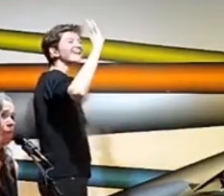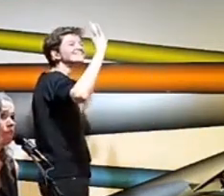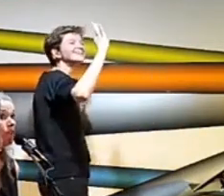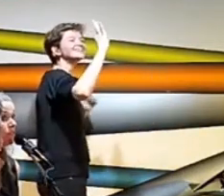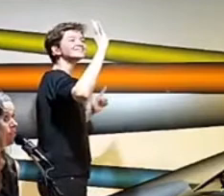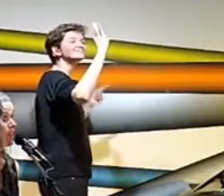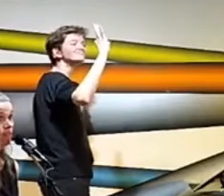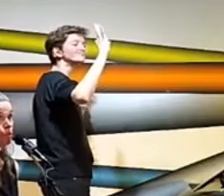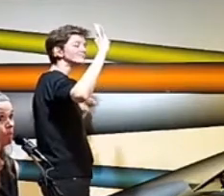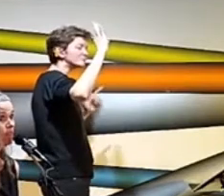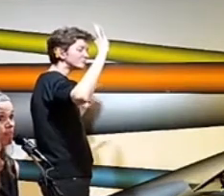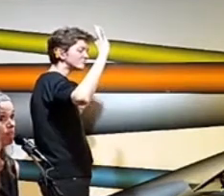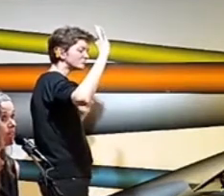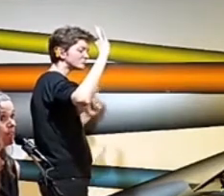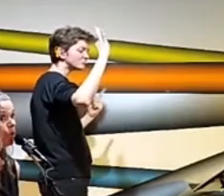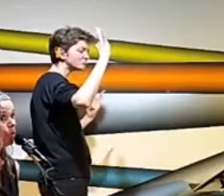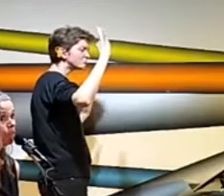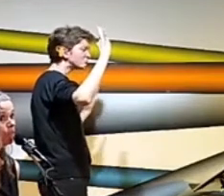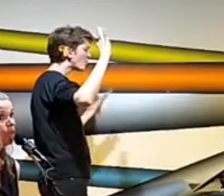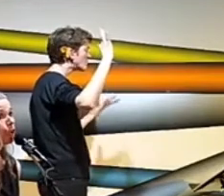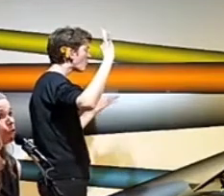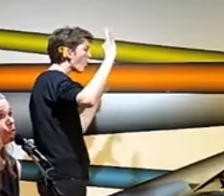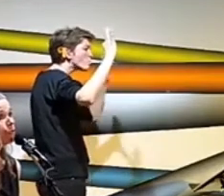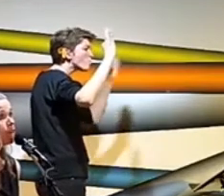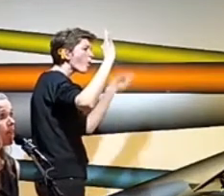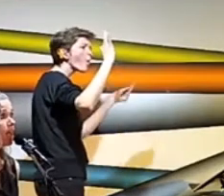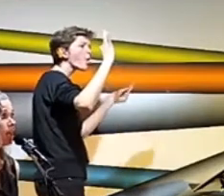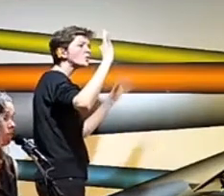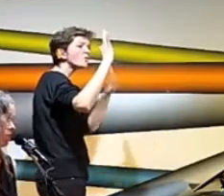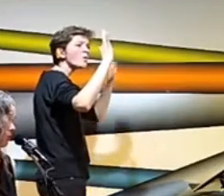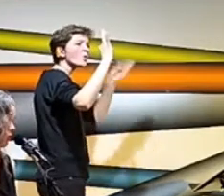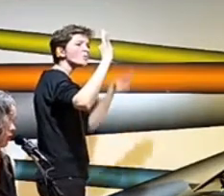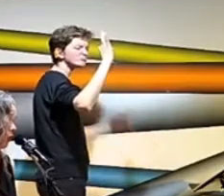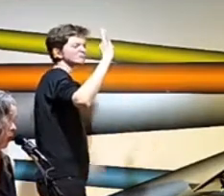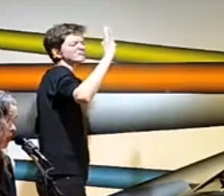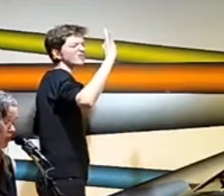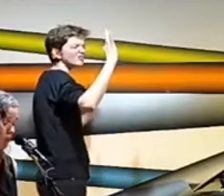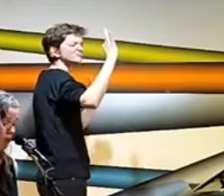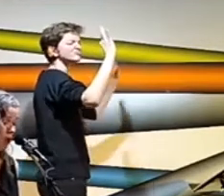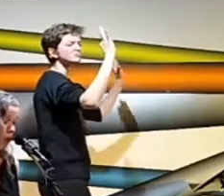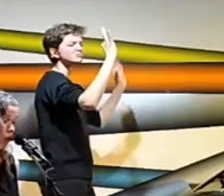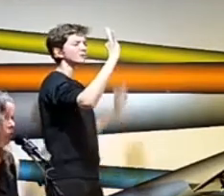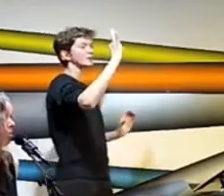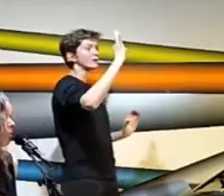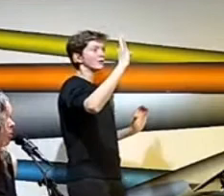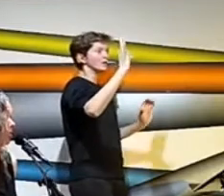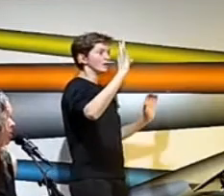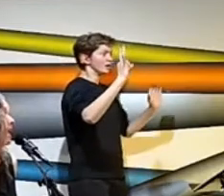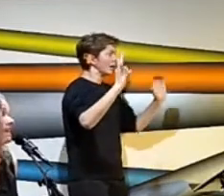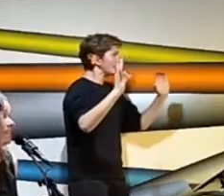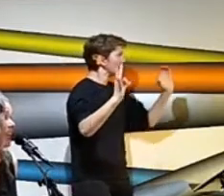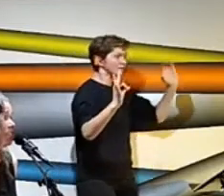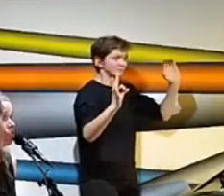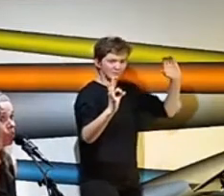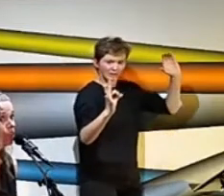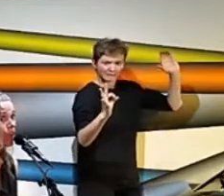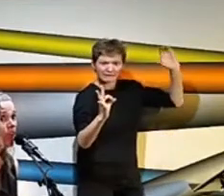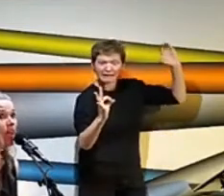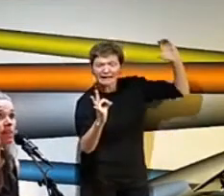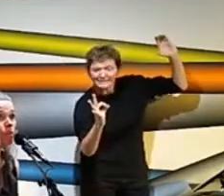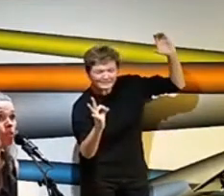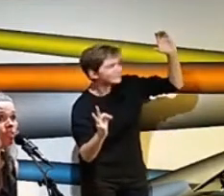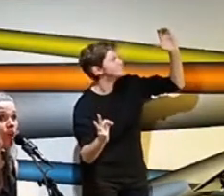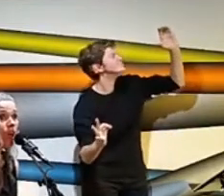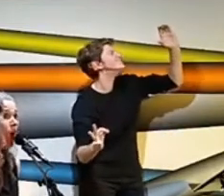die Wort. Sie weiß nicht, ob sie dieser wirklich lohnt. Doch so allein, das ist schon hart. Doch der Mond ist längst schon